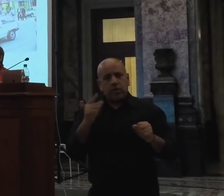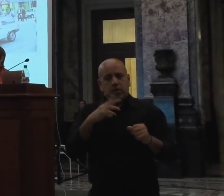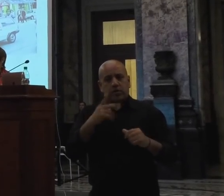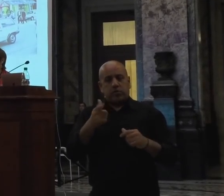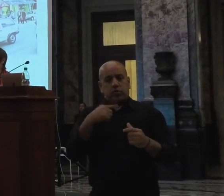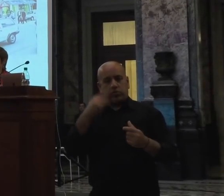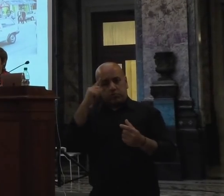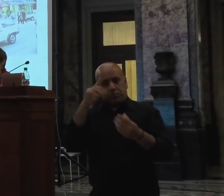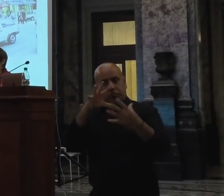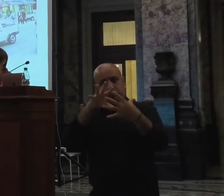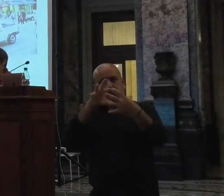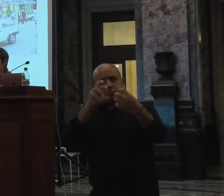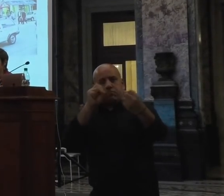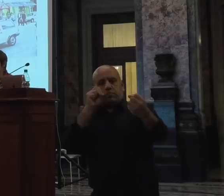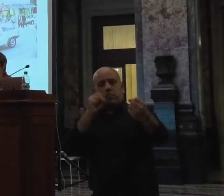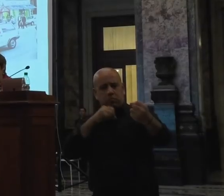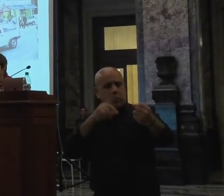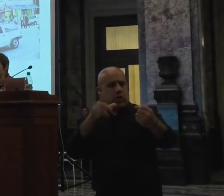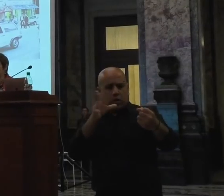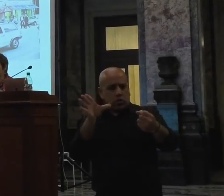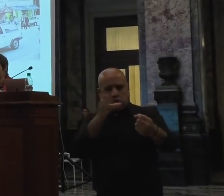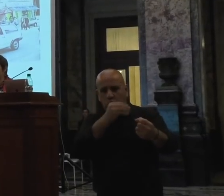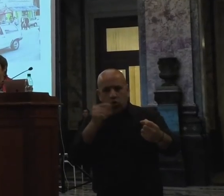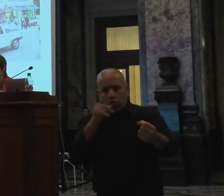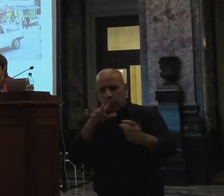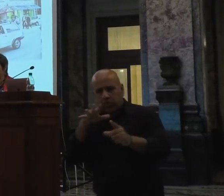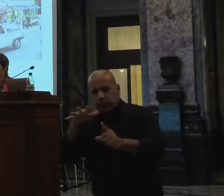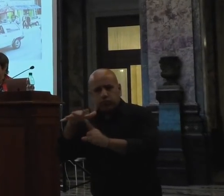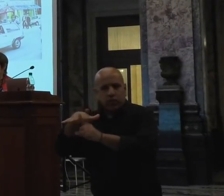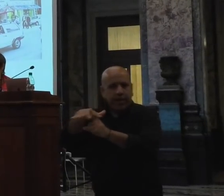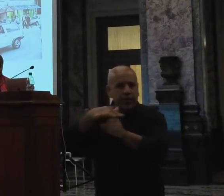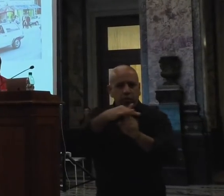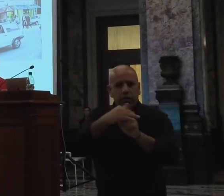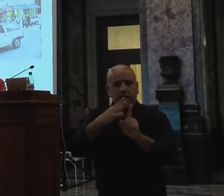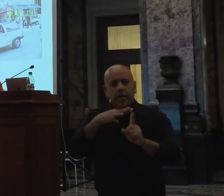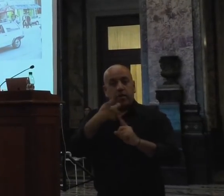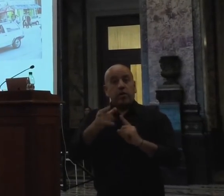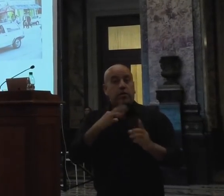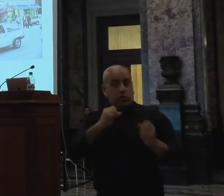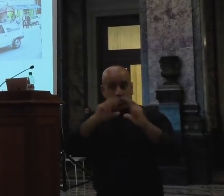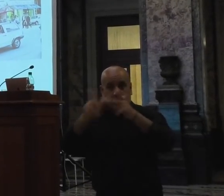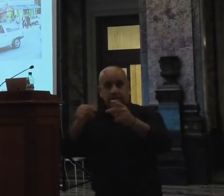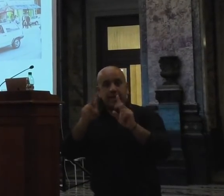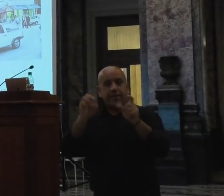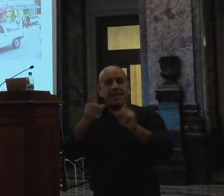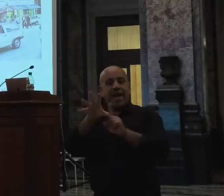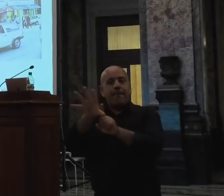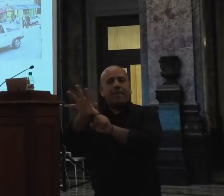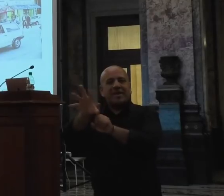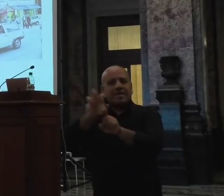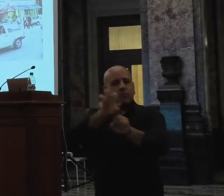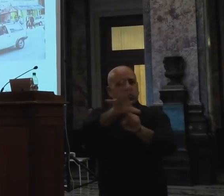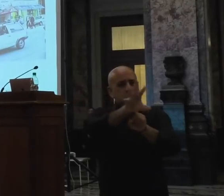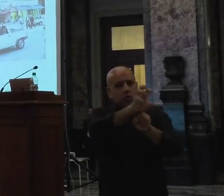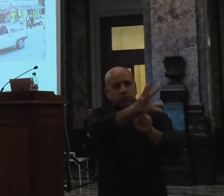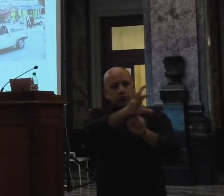la impresión de que captamos todo lo que está a nuestro alrededor sin ningún esfuerzo, y les acabo de decir que la percepción es muy poderosa y sí captamos